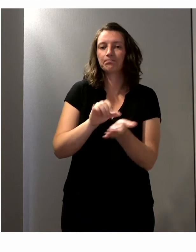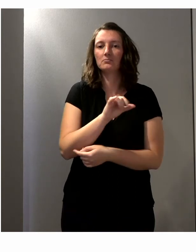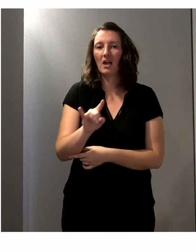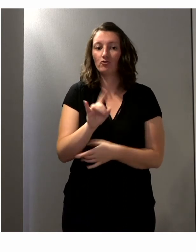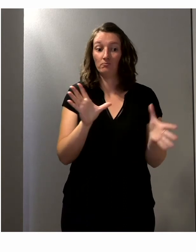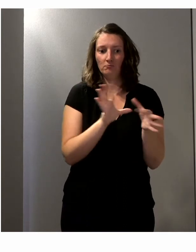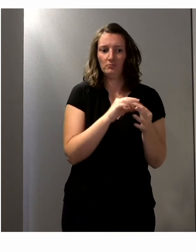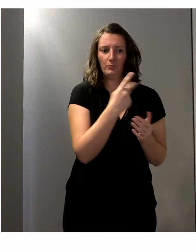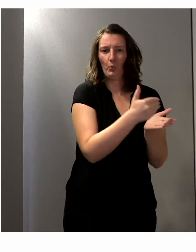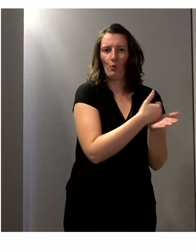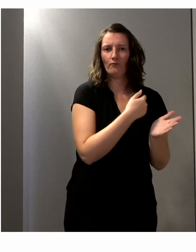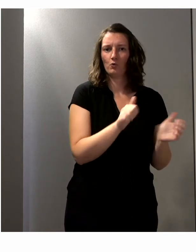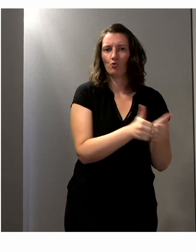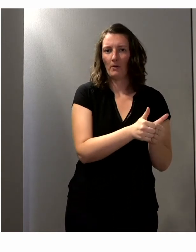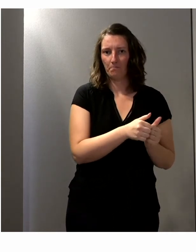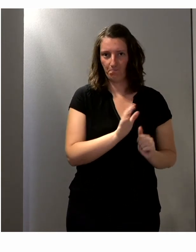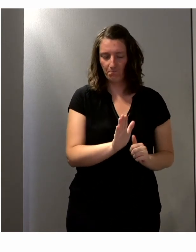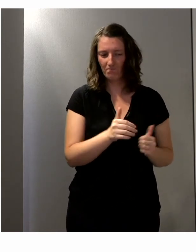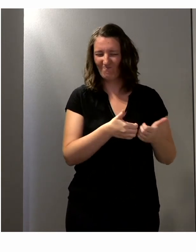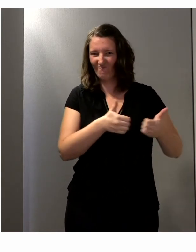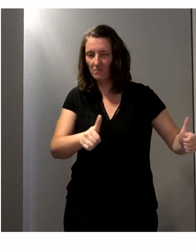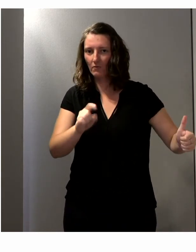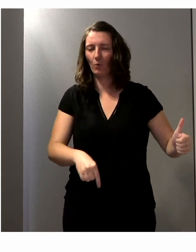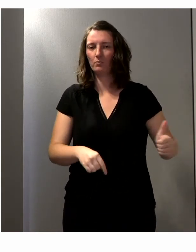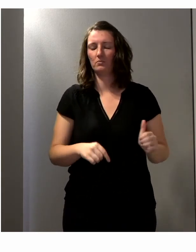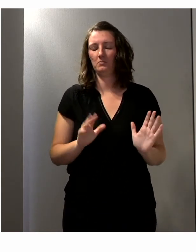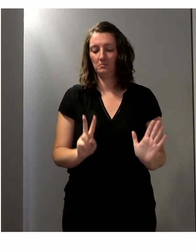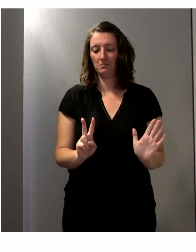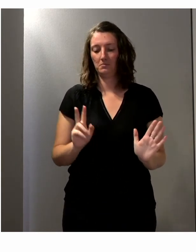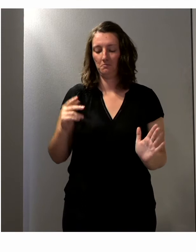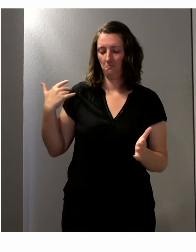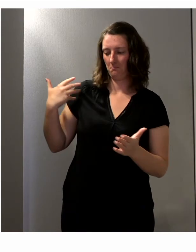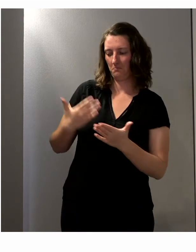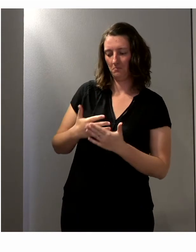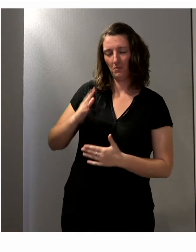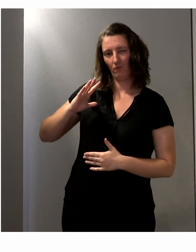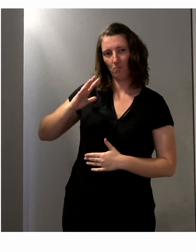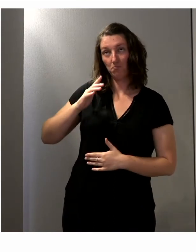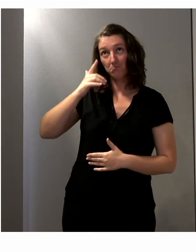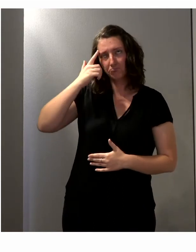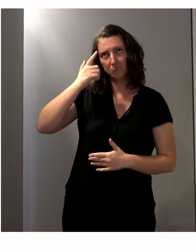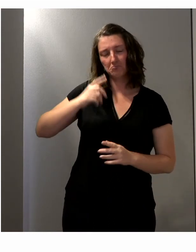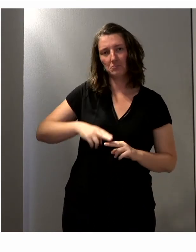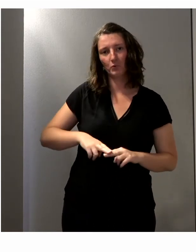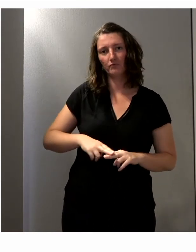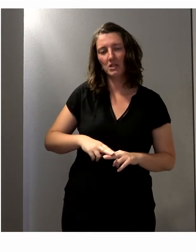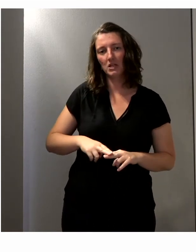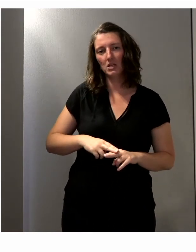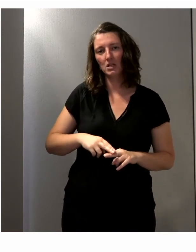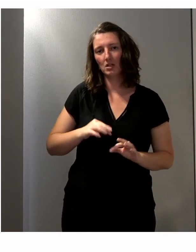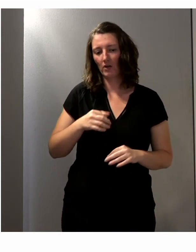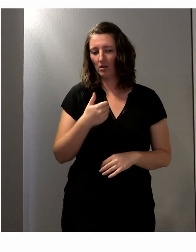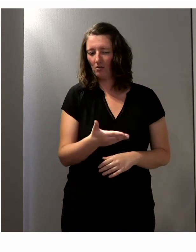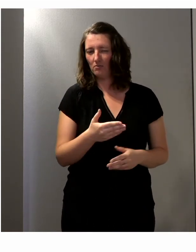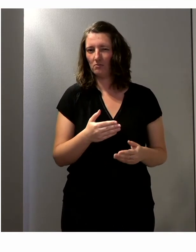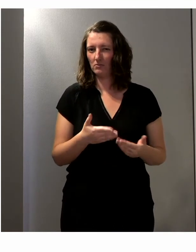d'être à l'alerte, je n'avais pas ressenti à quel point cette question de la conjugalisation de l'AAH était